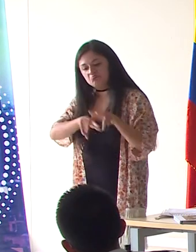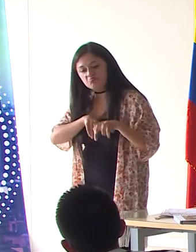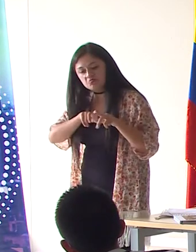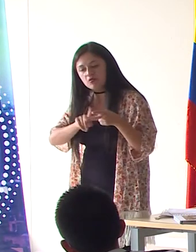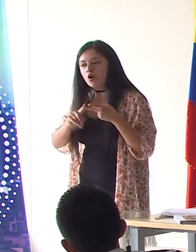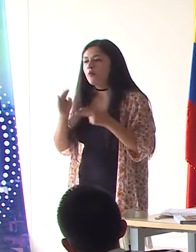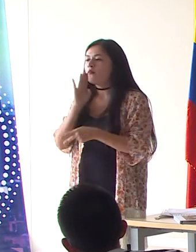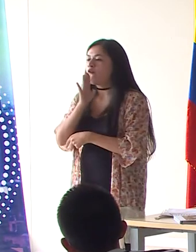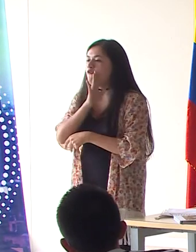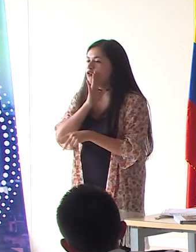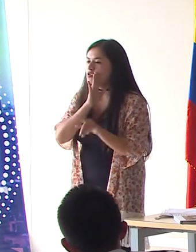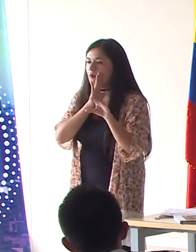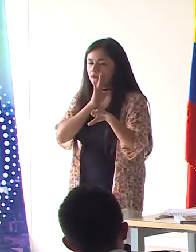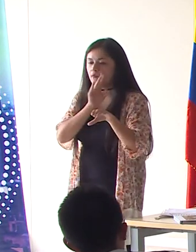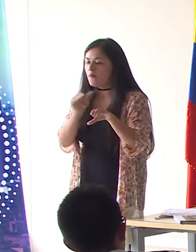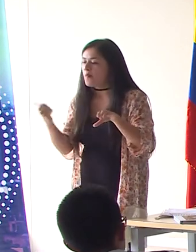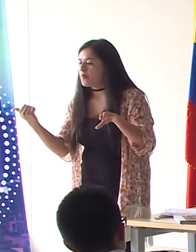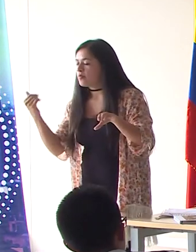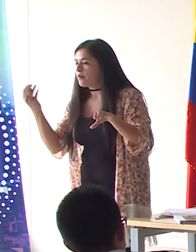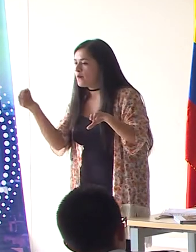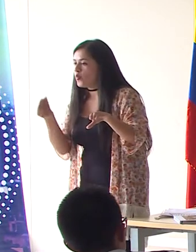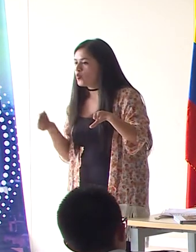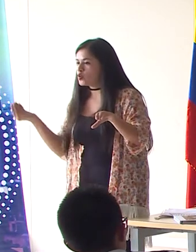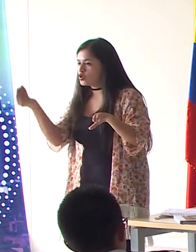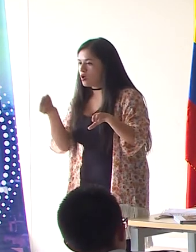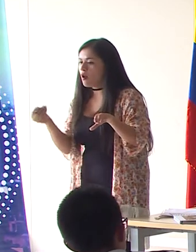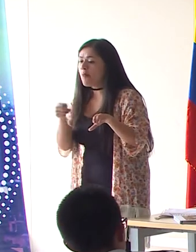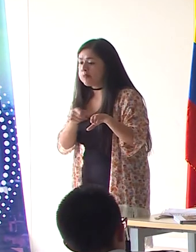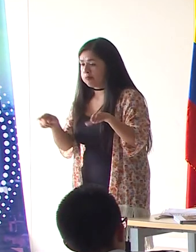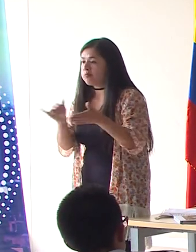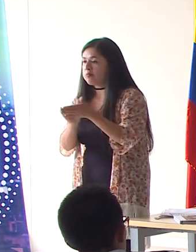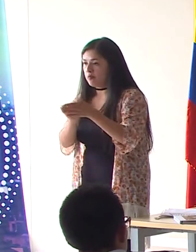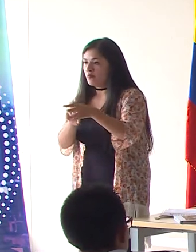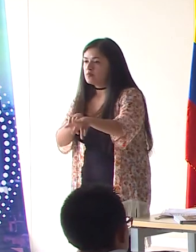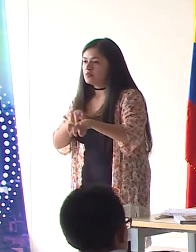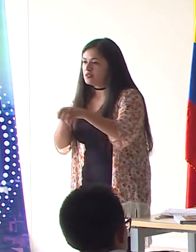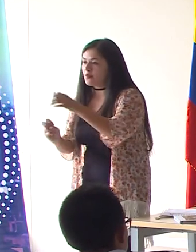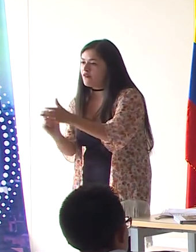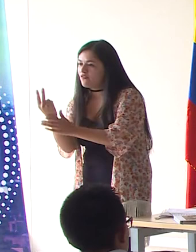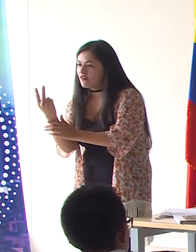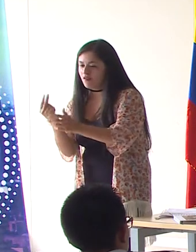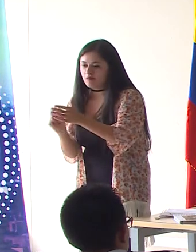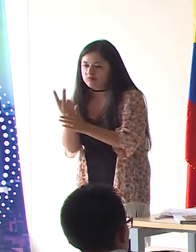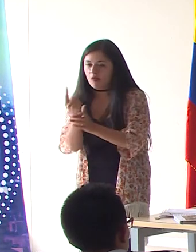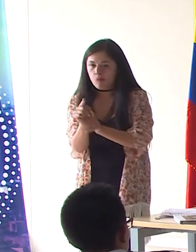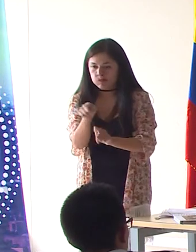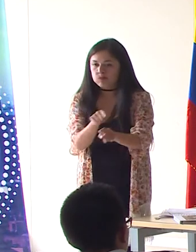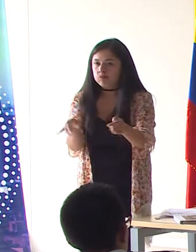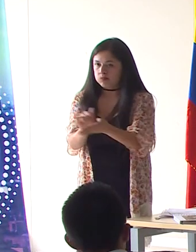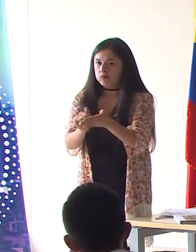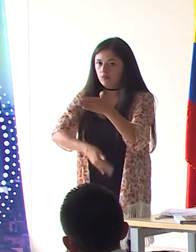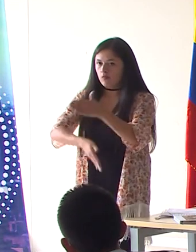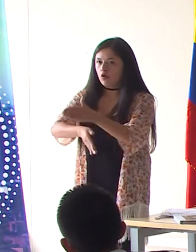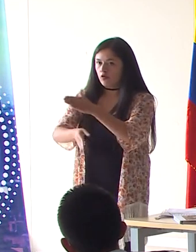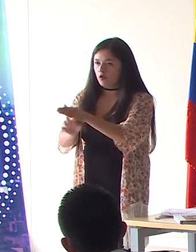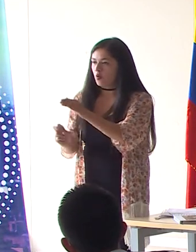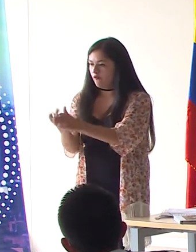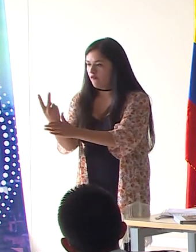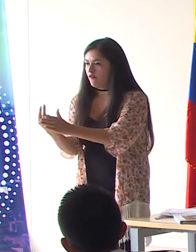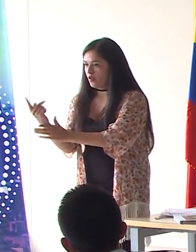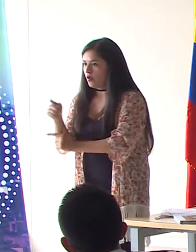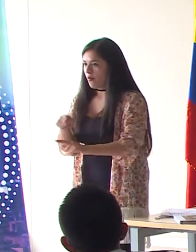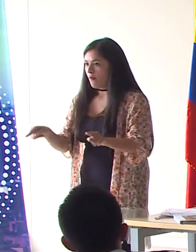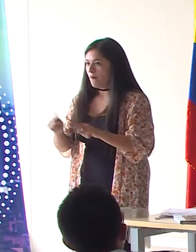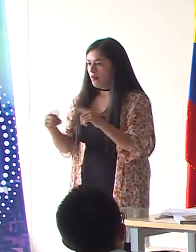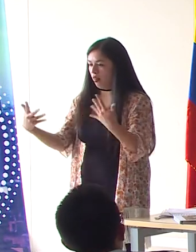bossa y mosquera todavía se siembran coles todavía se siembran algunos productos pero están cruzados